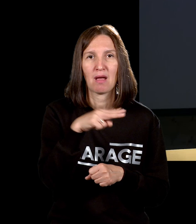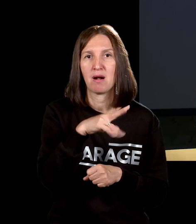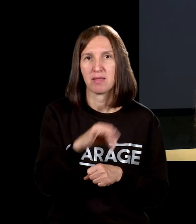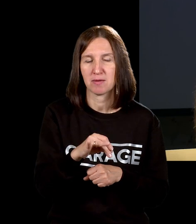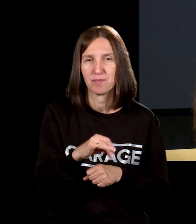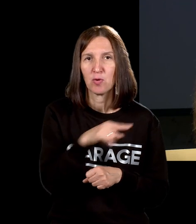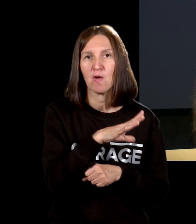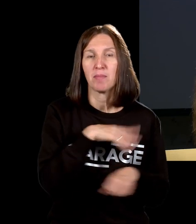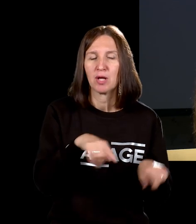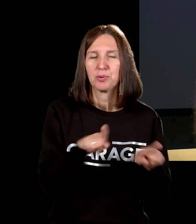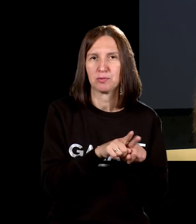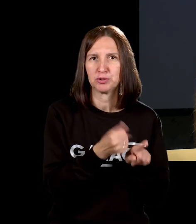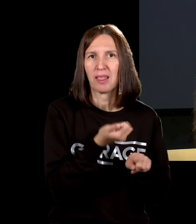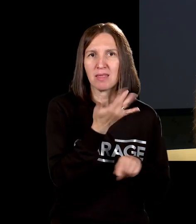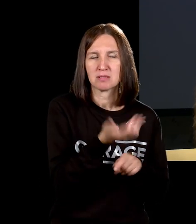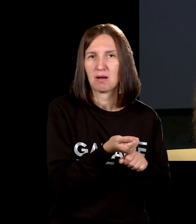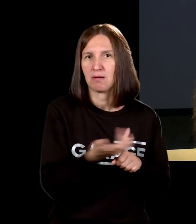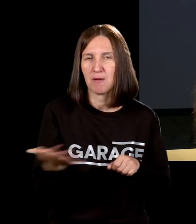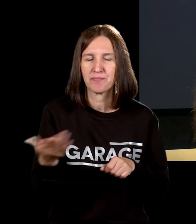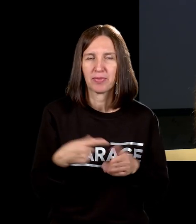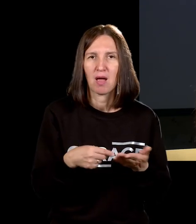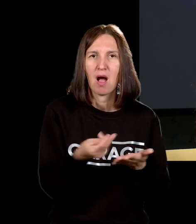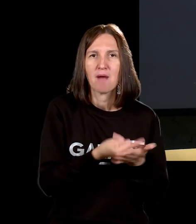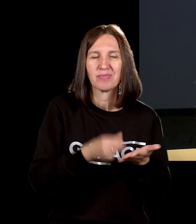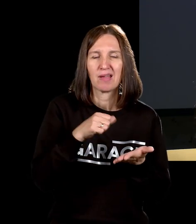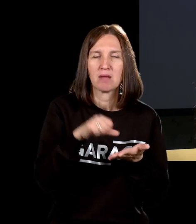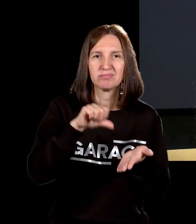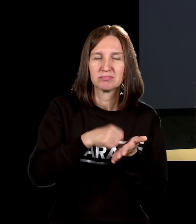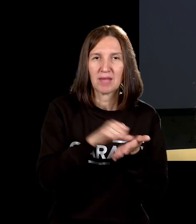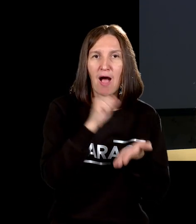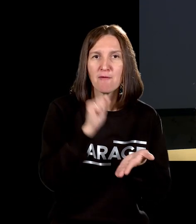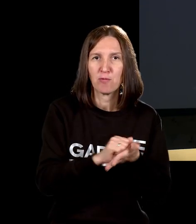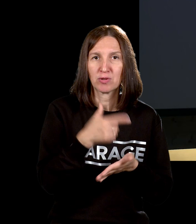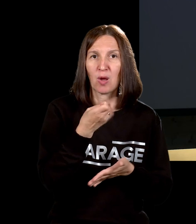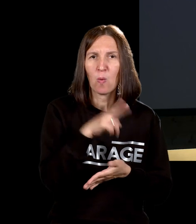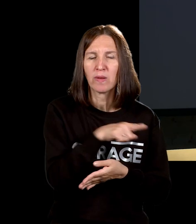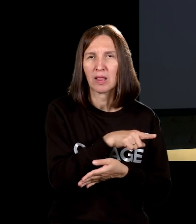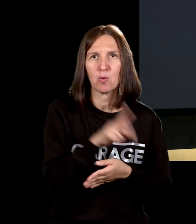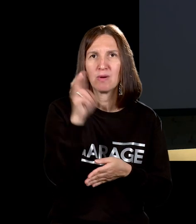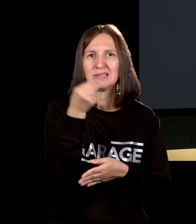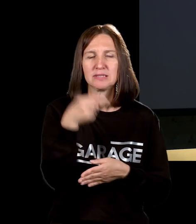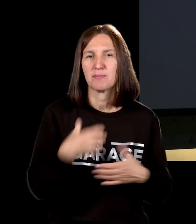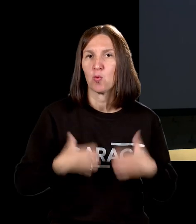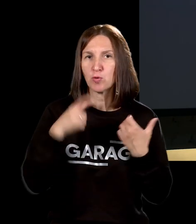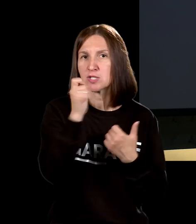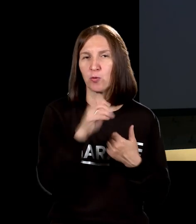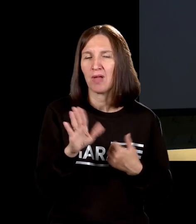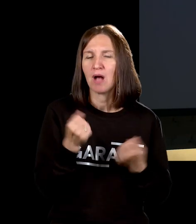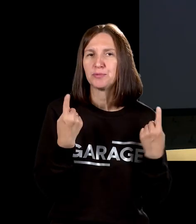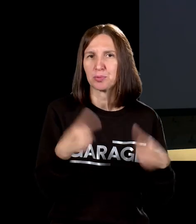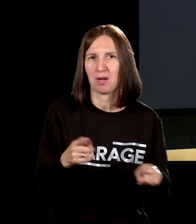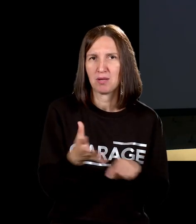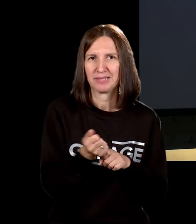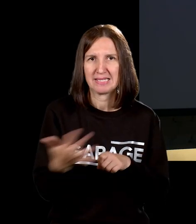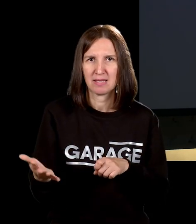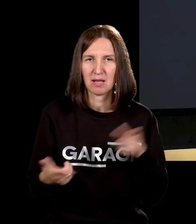афортов Гоя, только, по-моему, не ужасов войны, а другой серии, которую он тоже использовал как книжку-раскраску, превратив